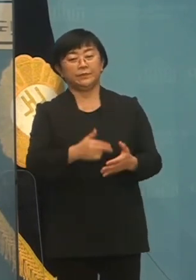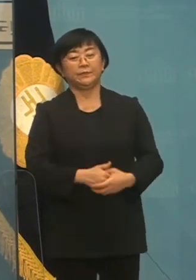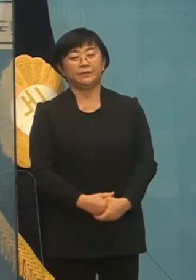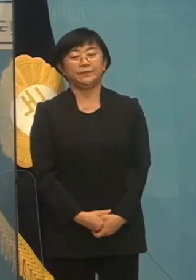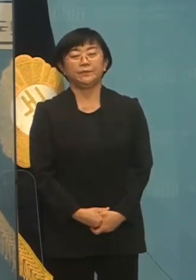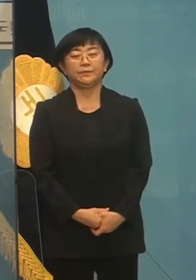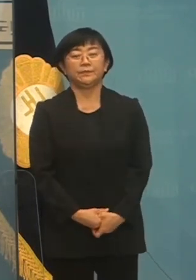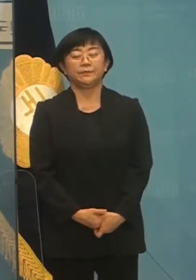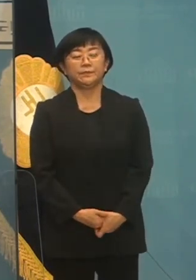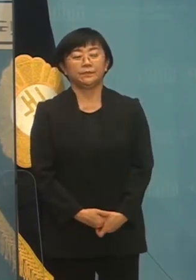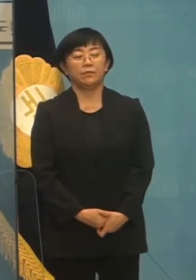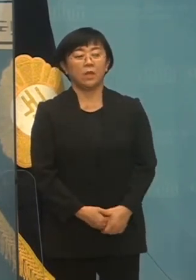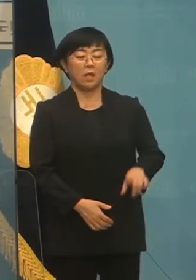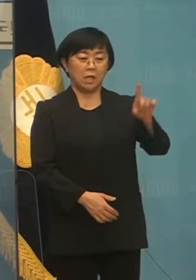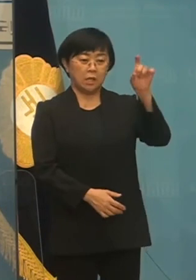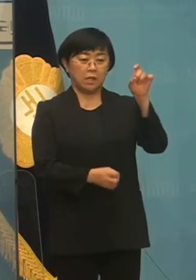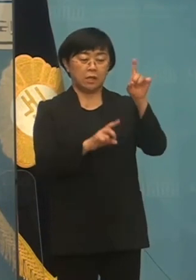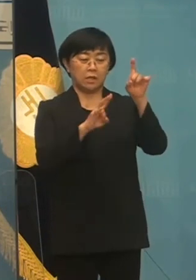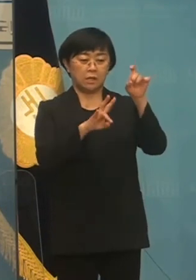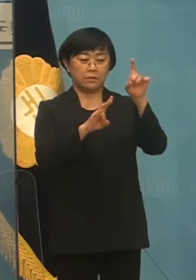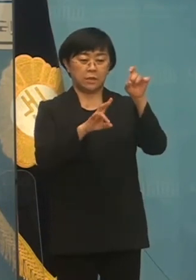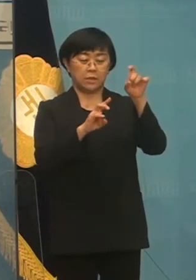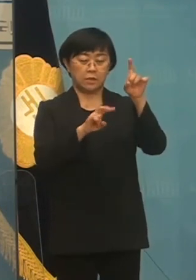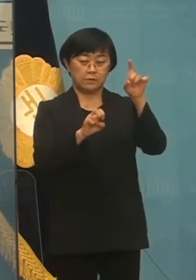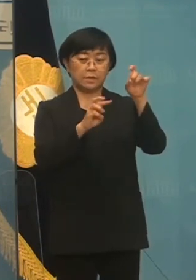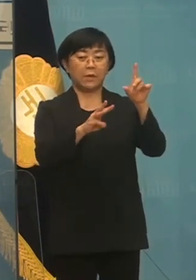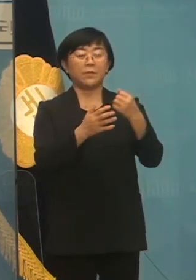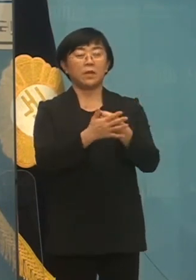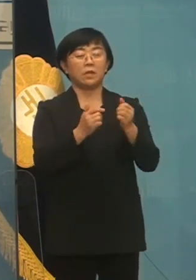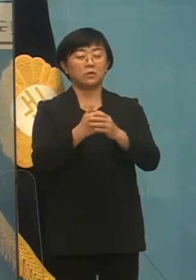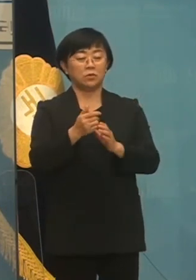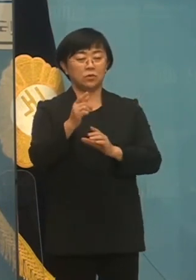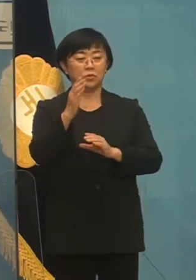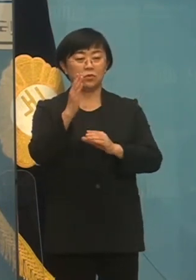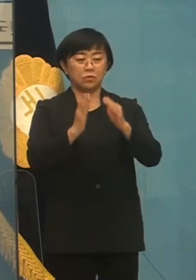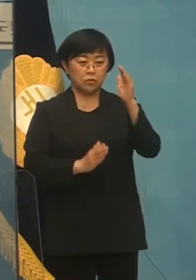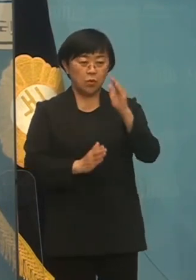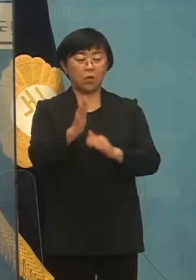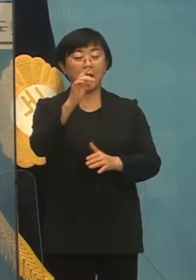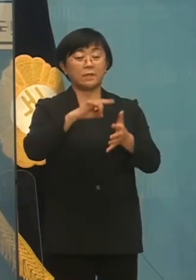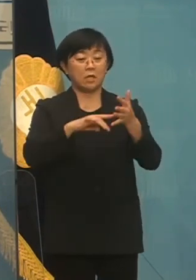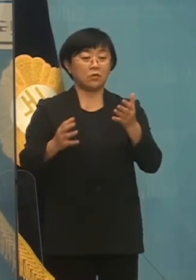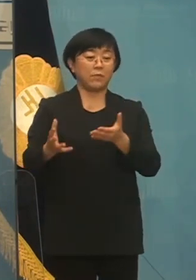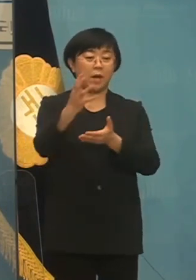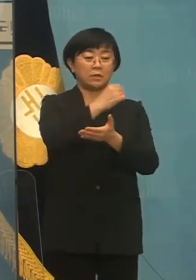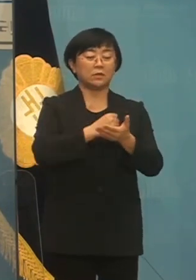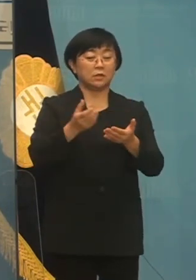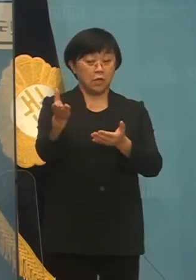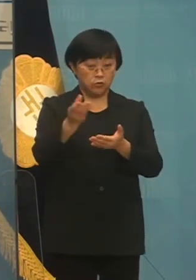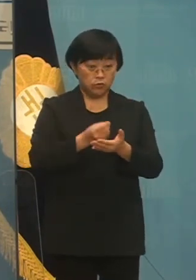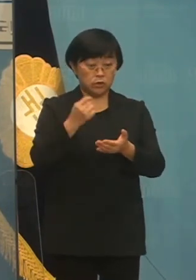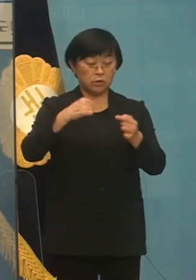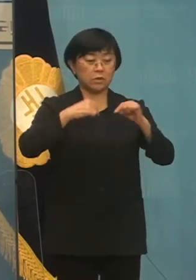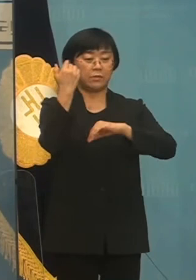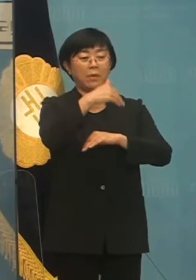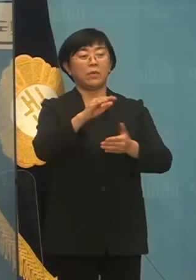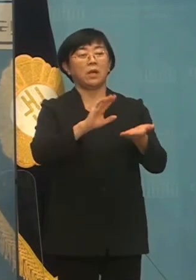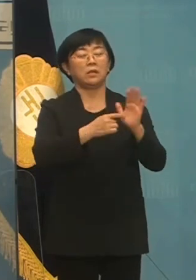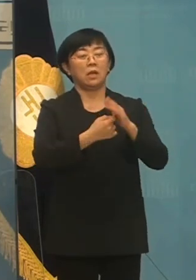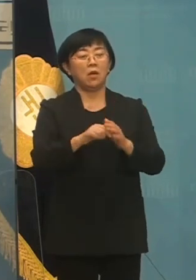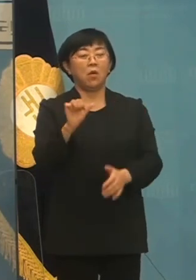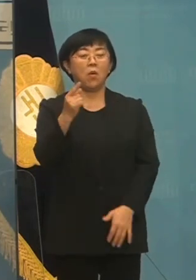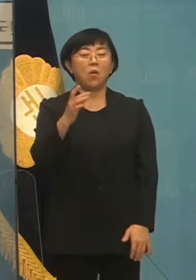없었습니다. 11월 23일 초과 세수를 확보하여 회복을 위해 대출 정책을 발표할 때도